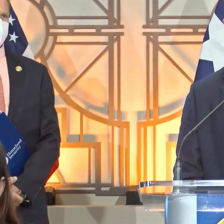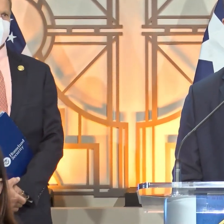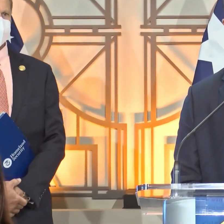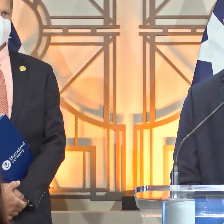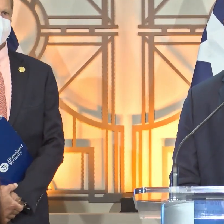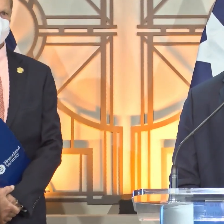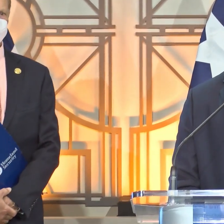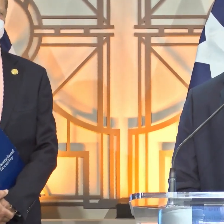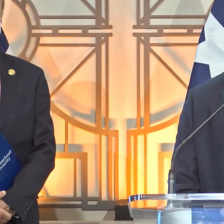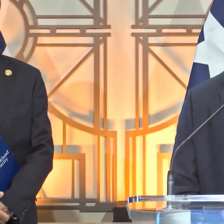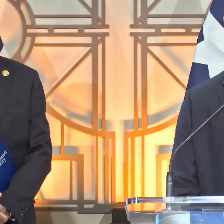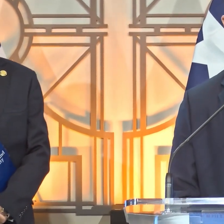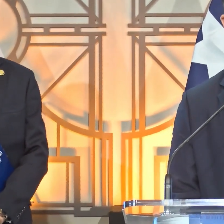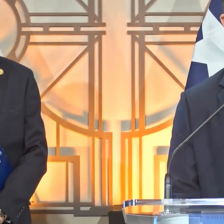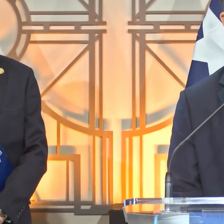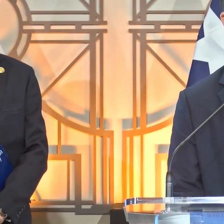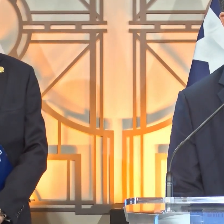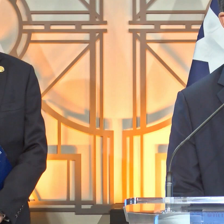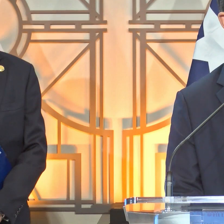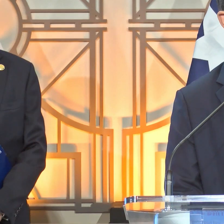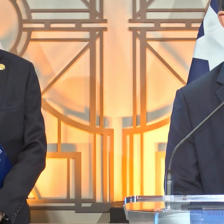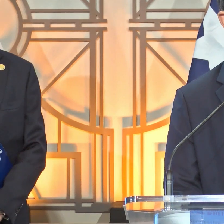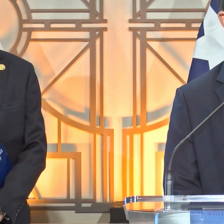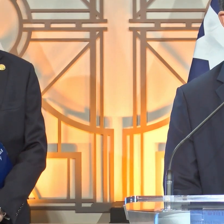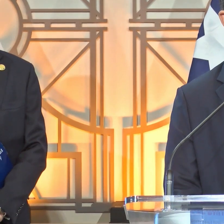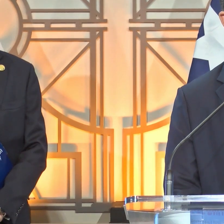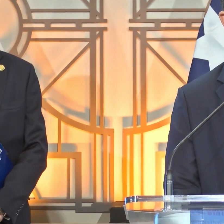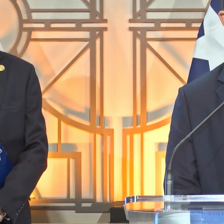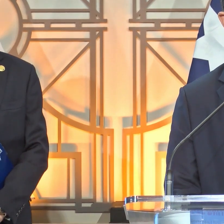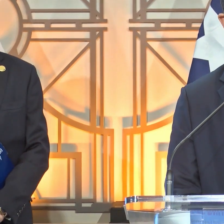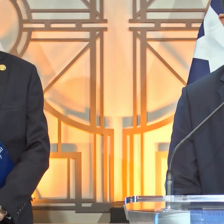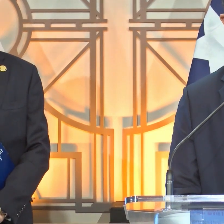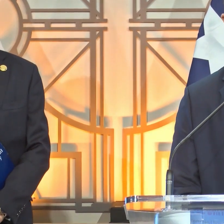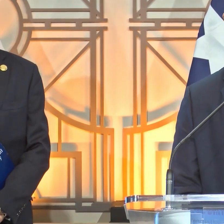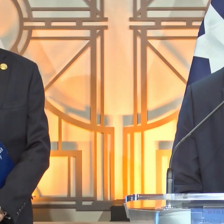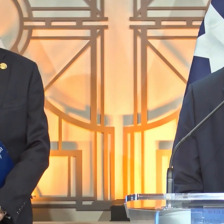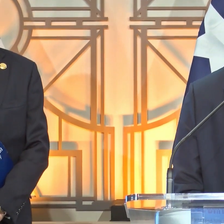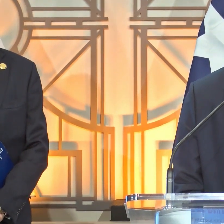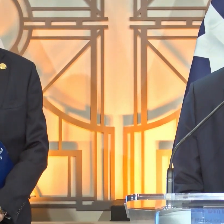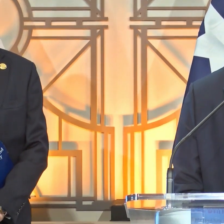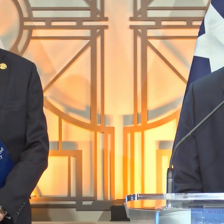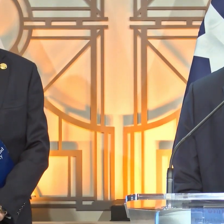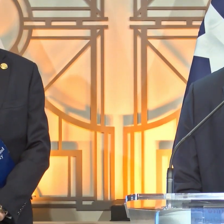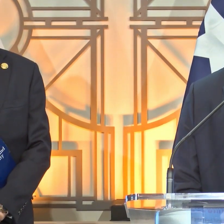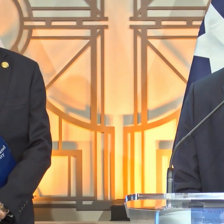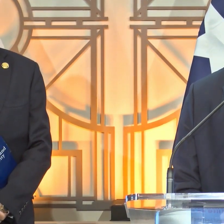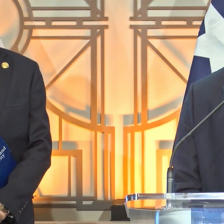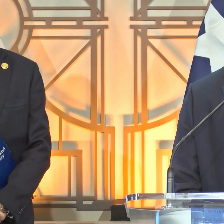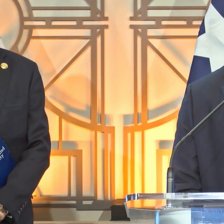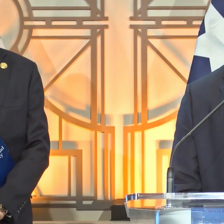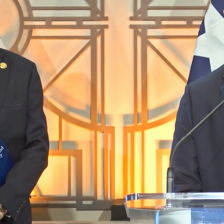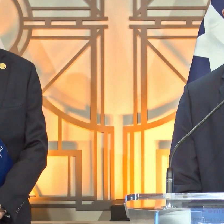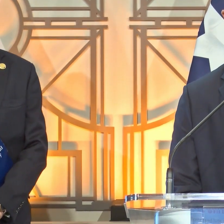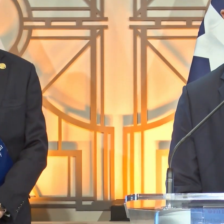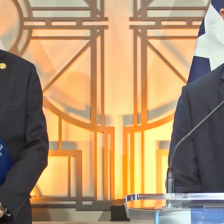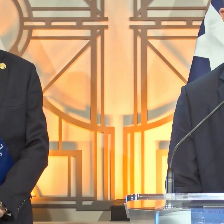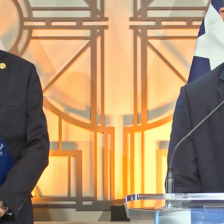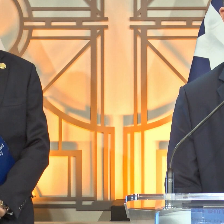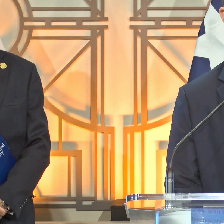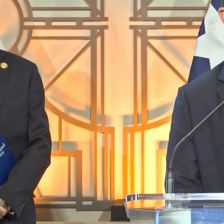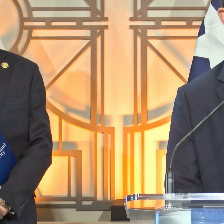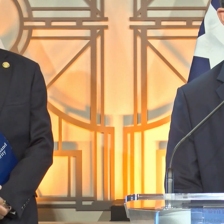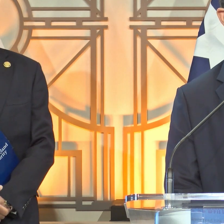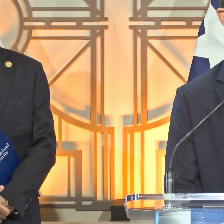que vamos a poder distribuir alrededor de la comunidad. Obviamente la pandemia ha hecho la cosa